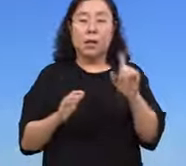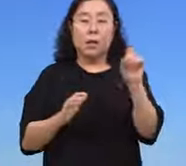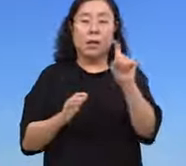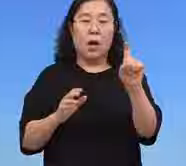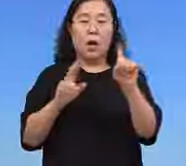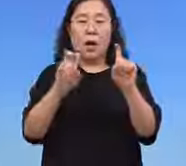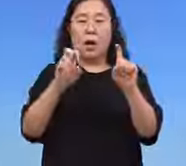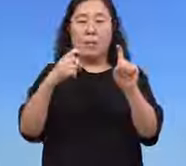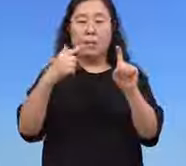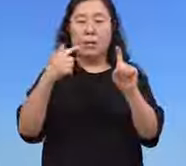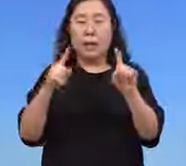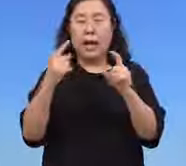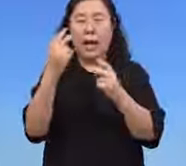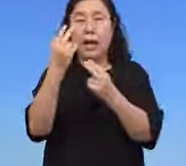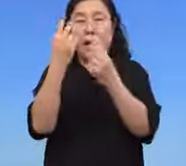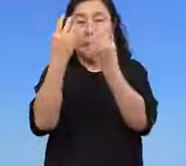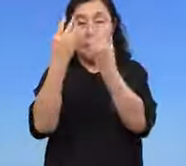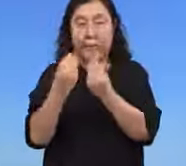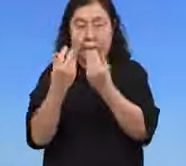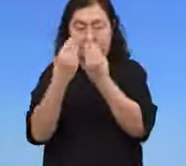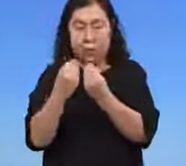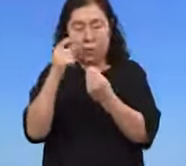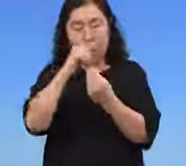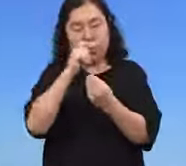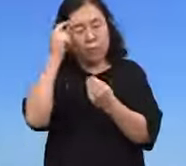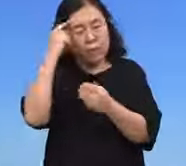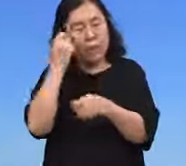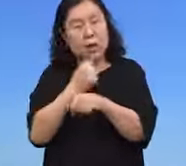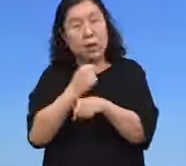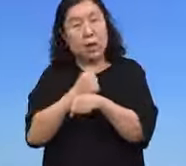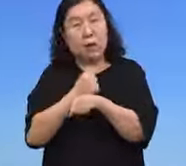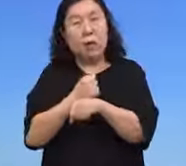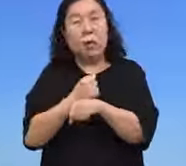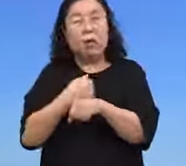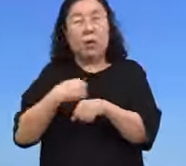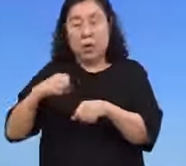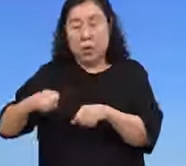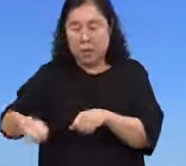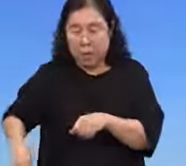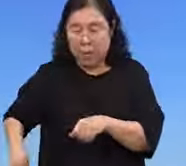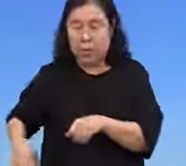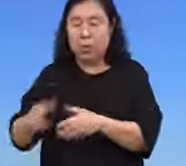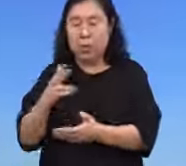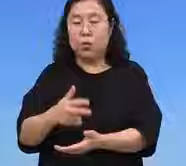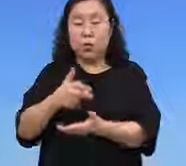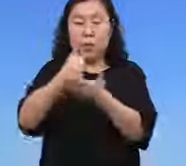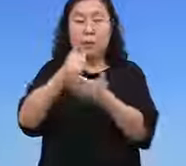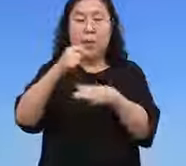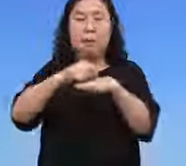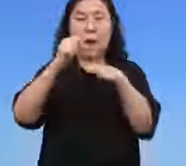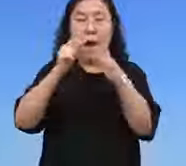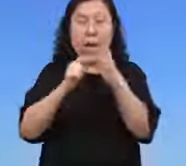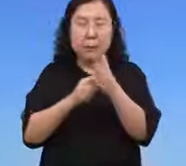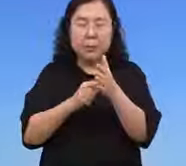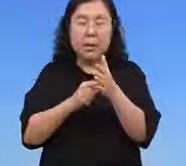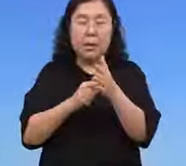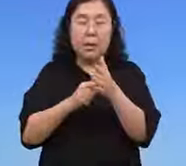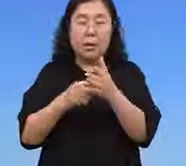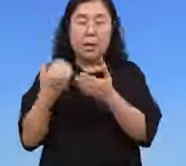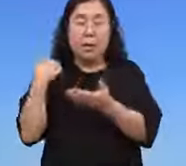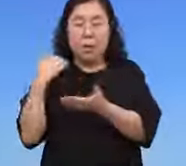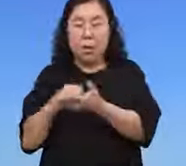나오는 이 열매나 이 비유를 묵상을 하면서 참으로 잃어버린 그 주님의